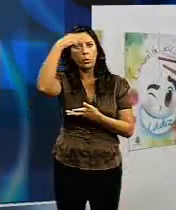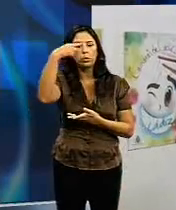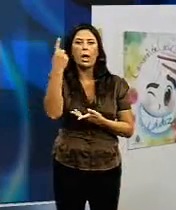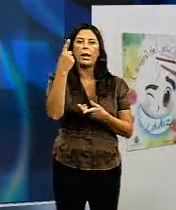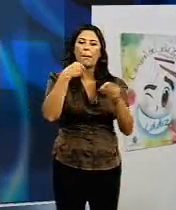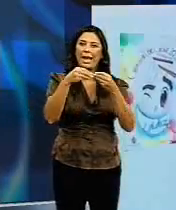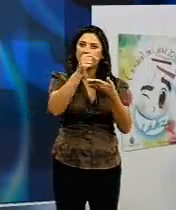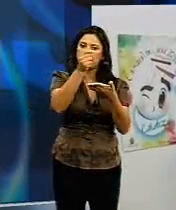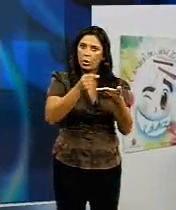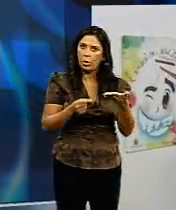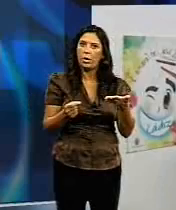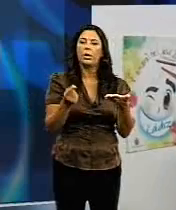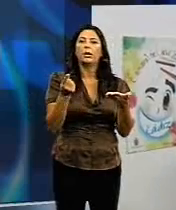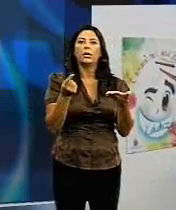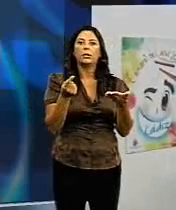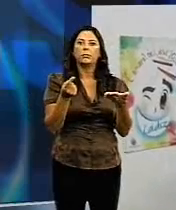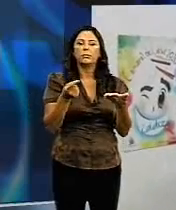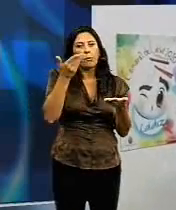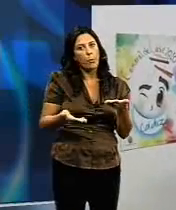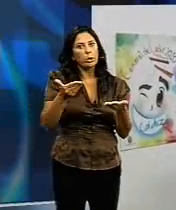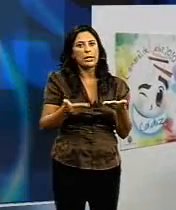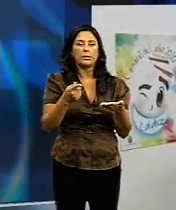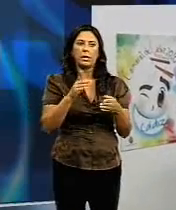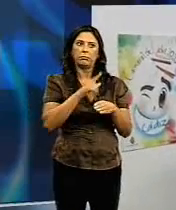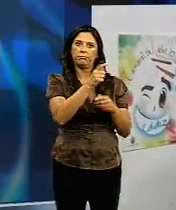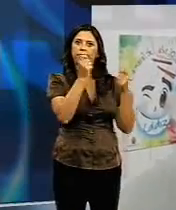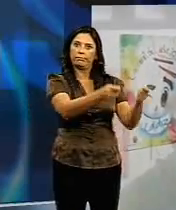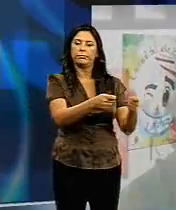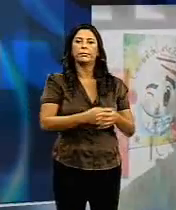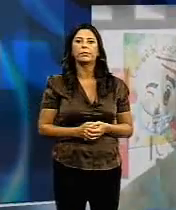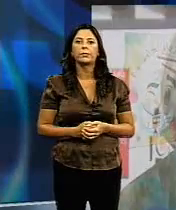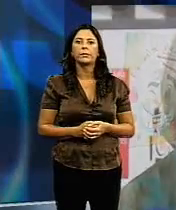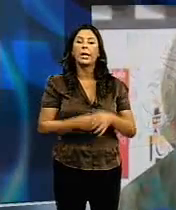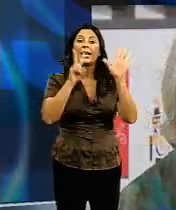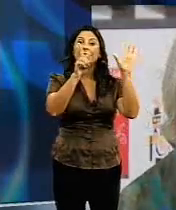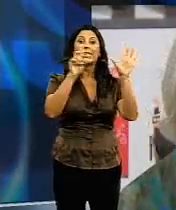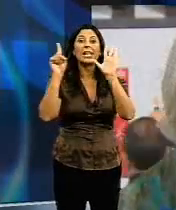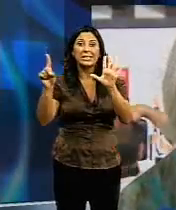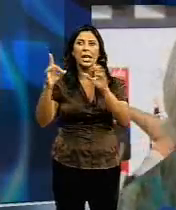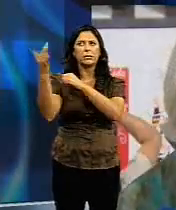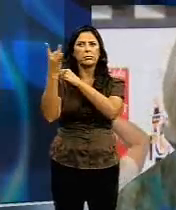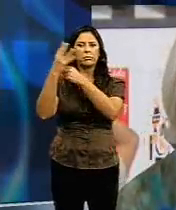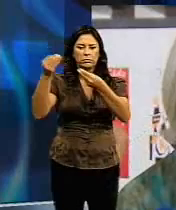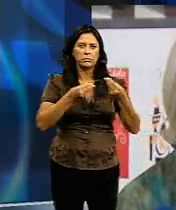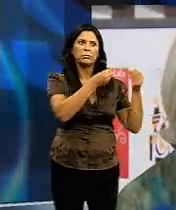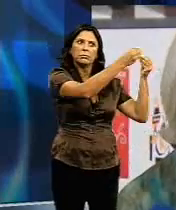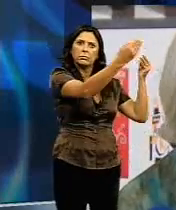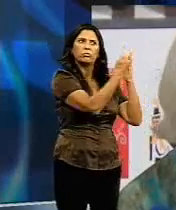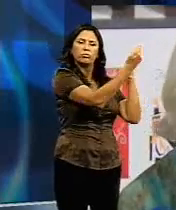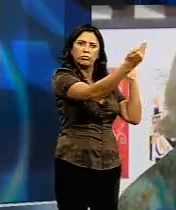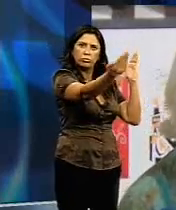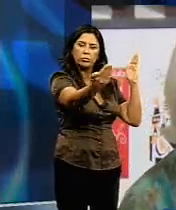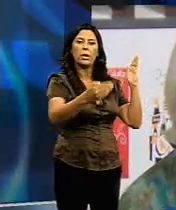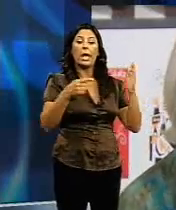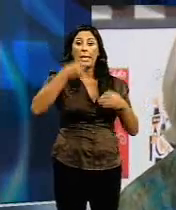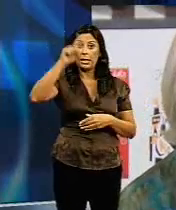plástico, en lo gráfico, importante, ¿no? Son 76 obras las que se han recibido. Durante